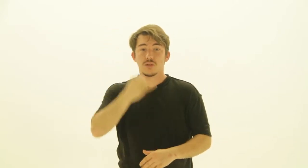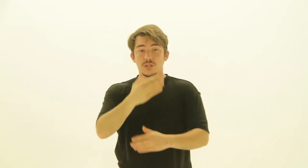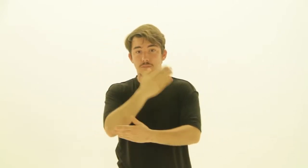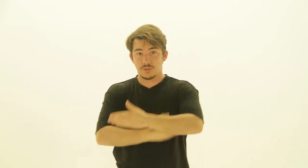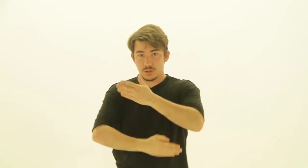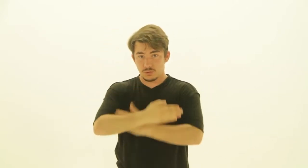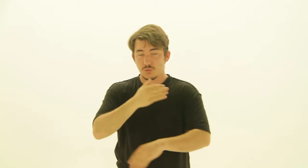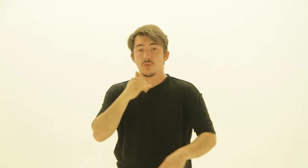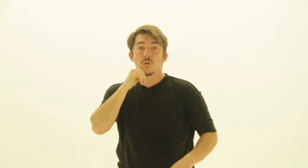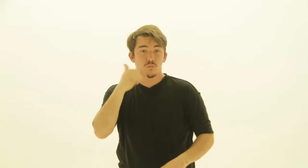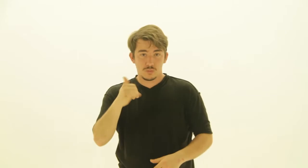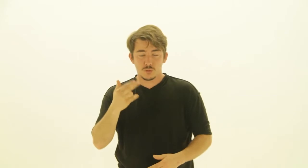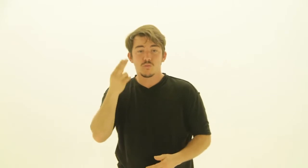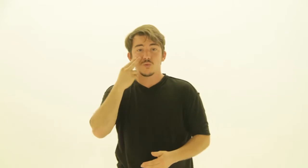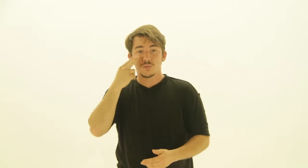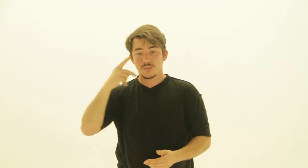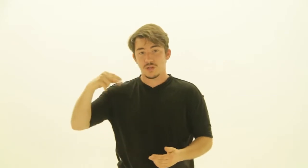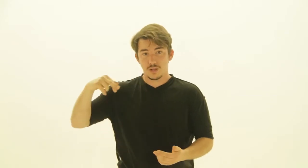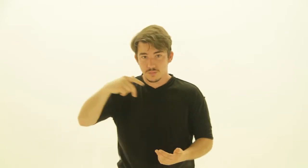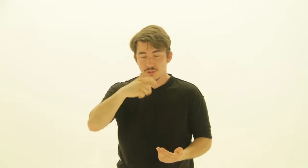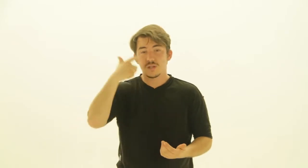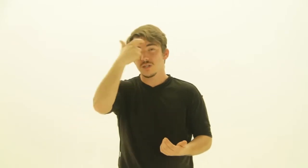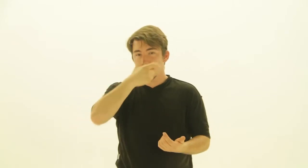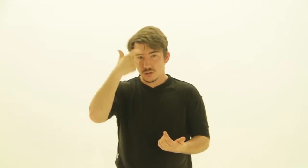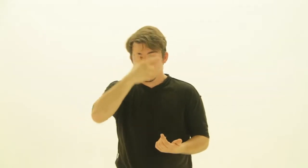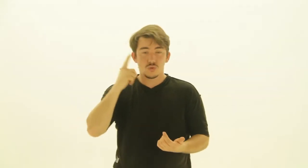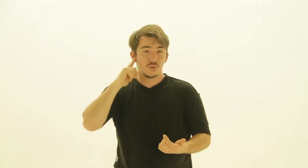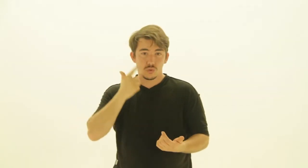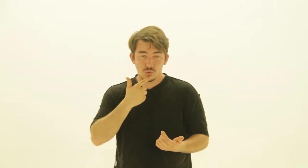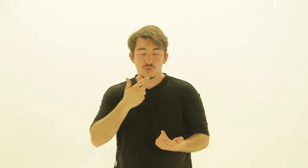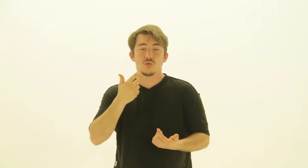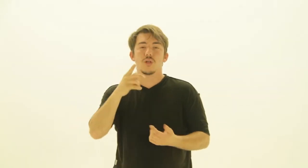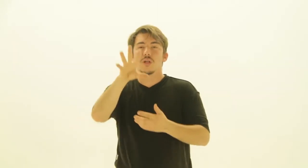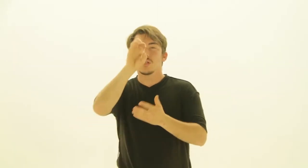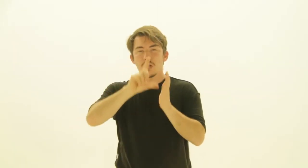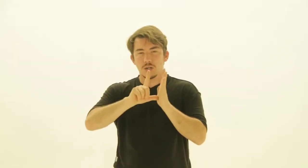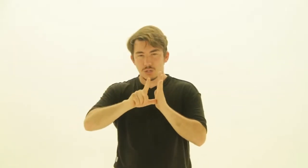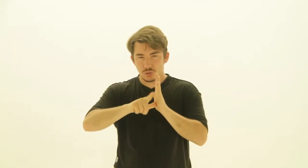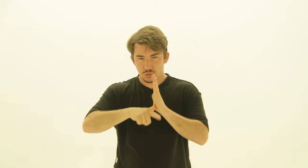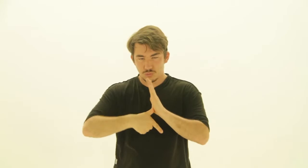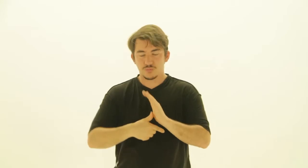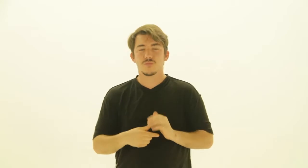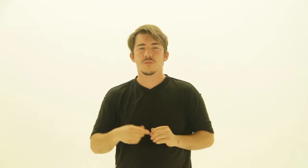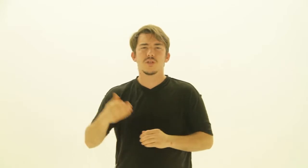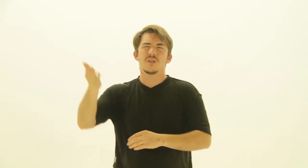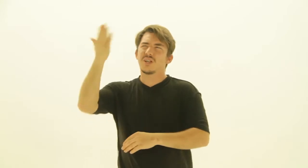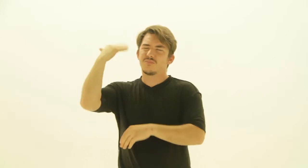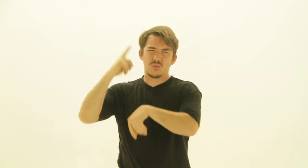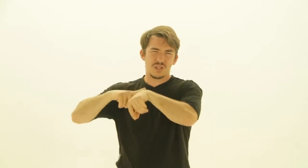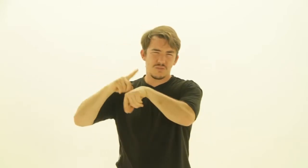adultos y viejos que tienen distintos problemas de discapacidad, o para moverse, o para ciegos, sordos, o para entender. Antes las